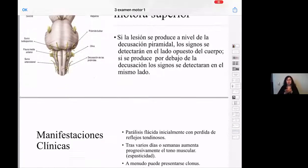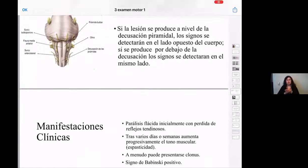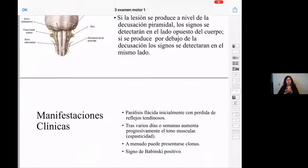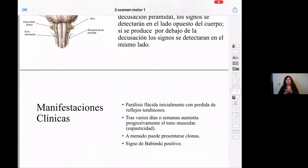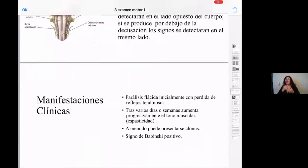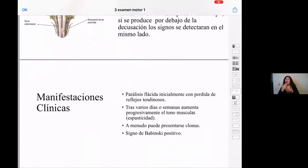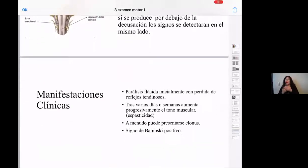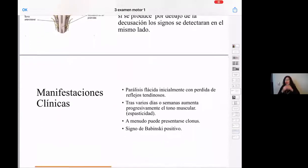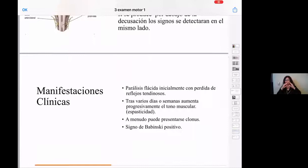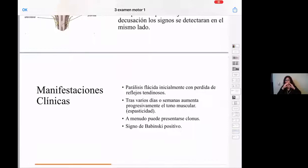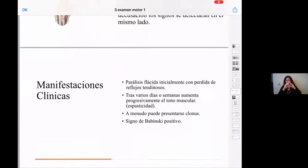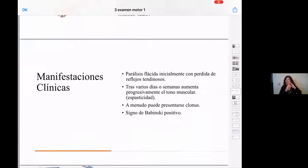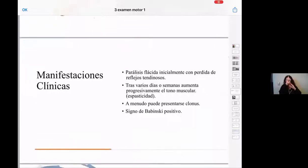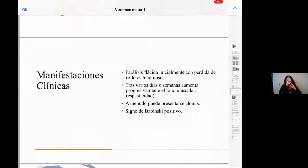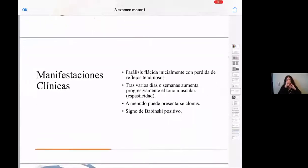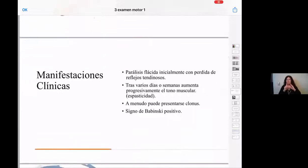ipsilateral.